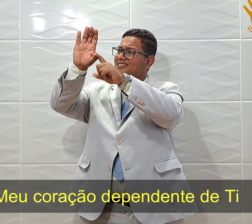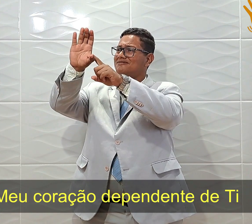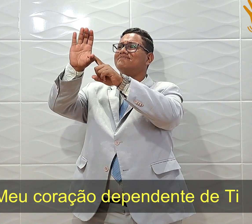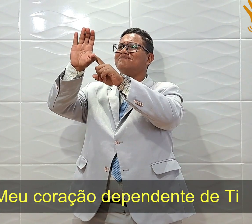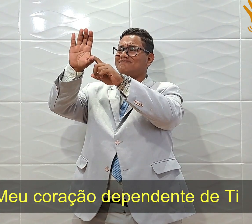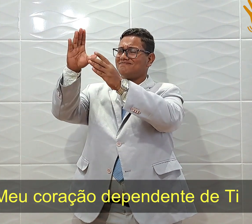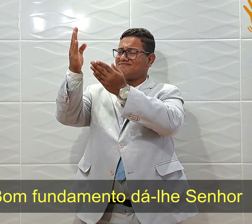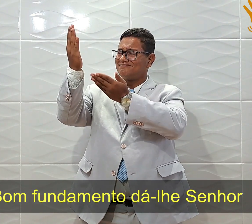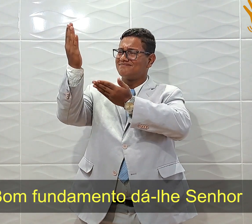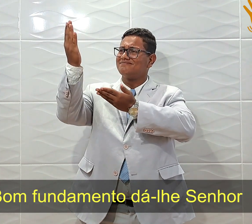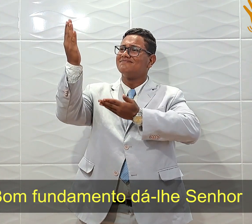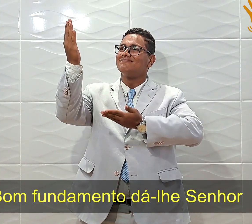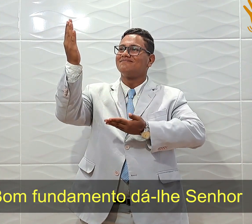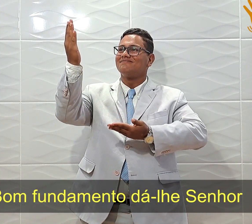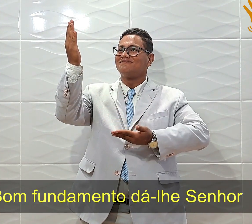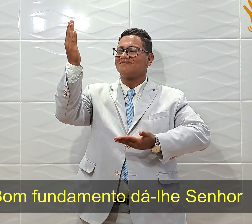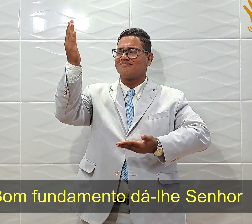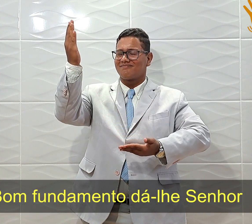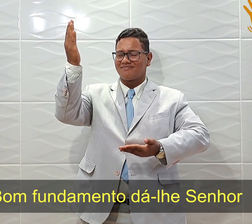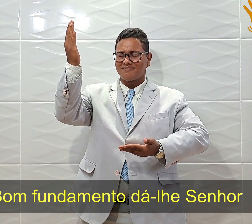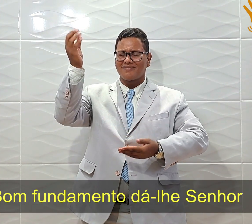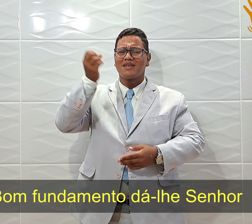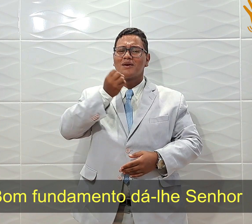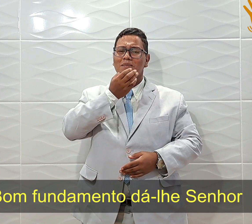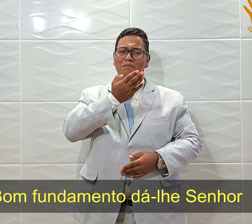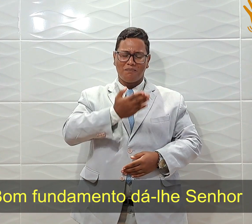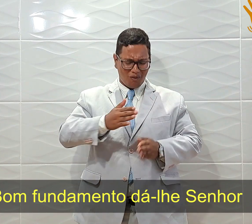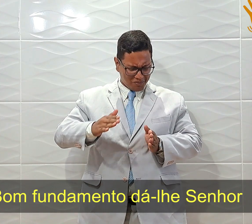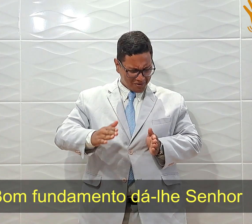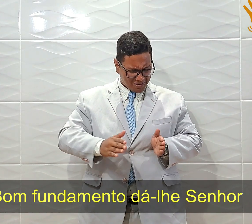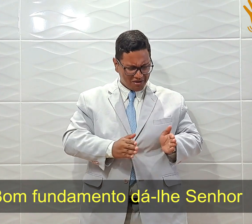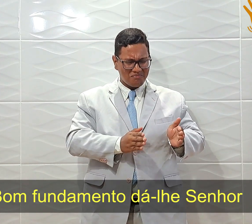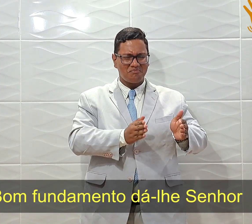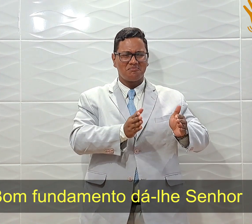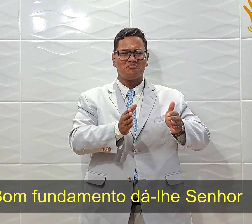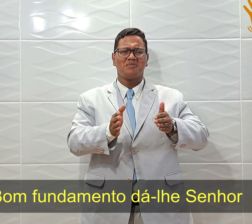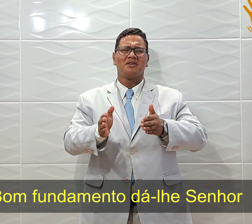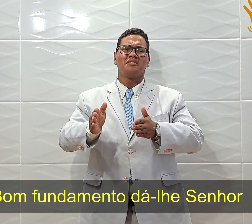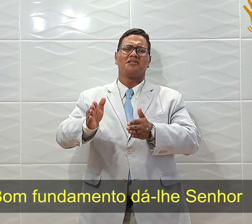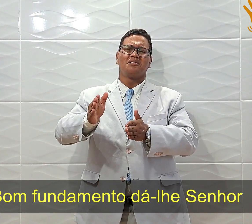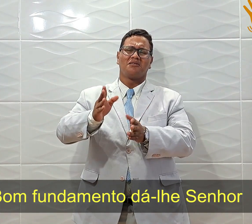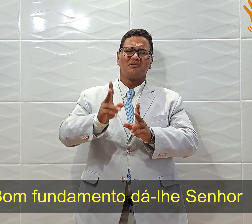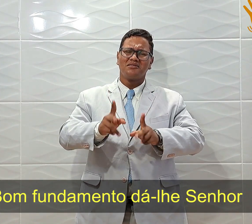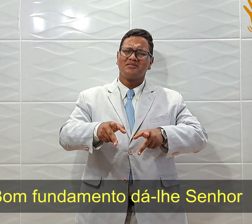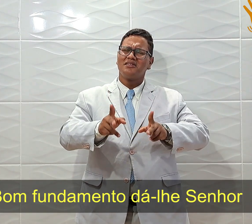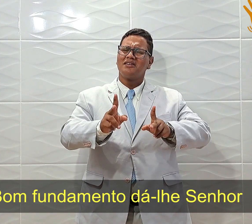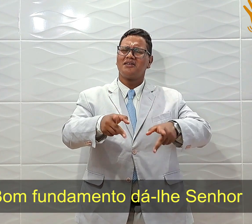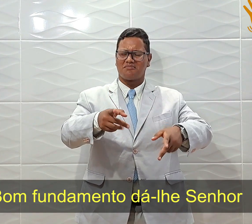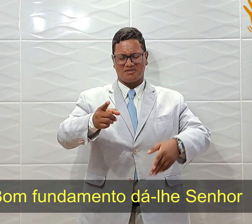Bom fundamento, dá-lhe Senhor